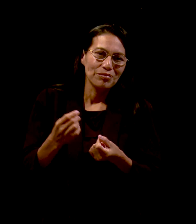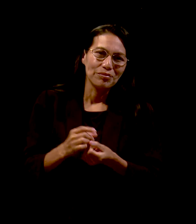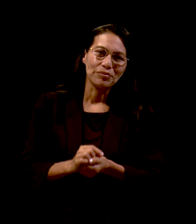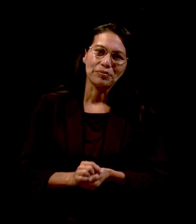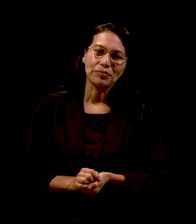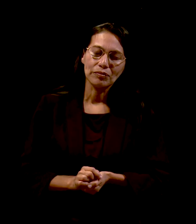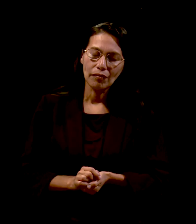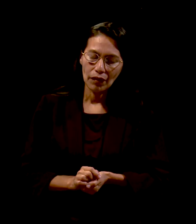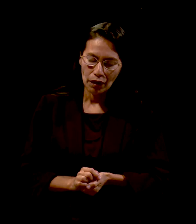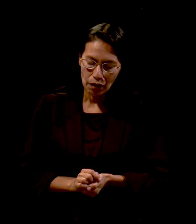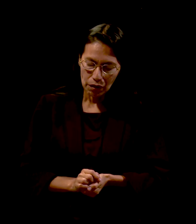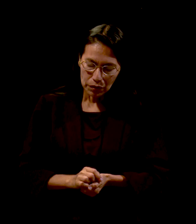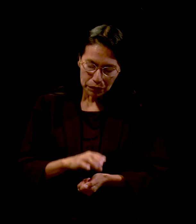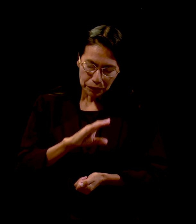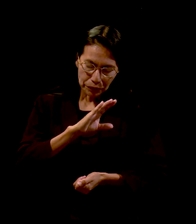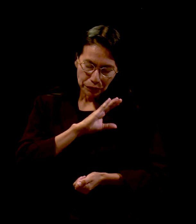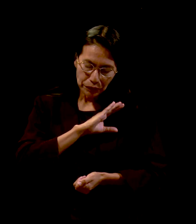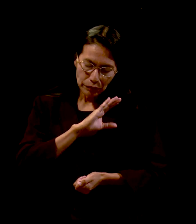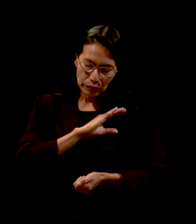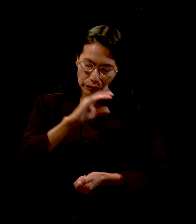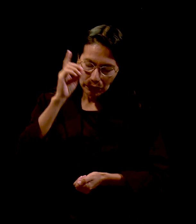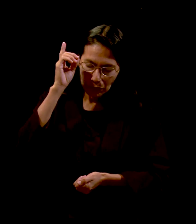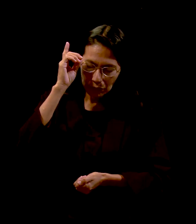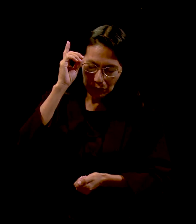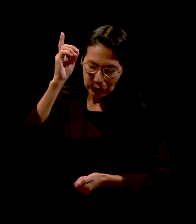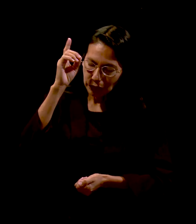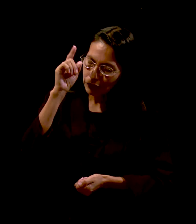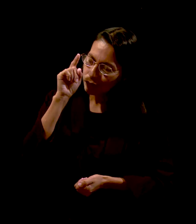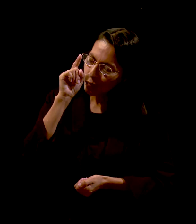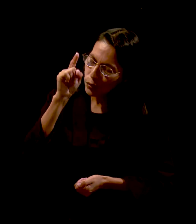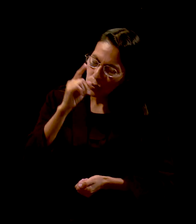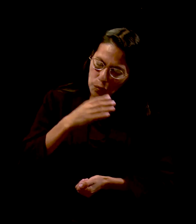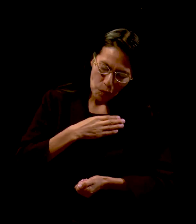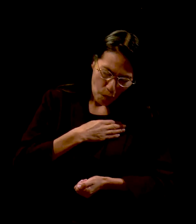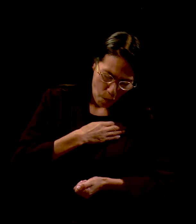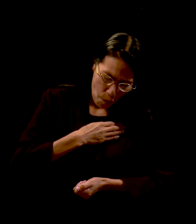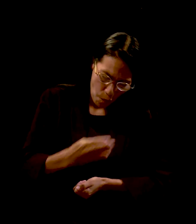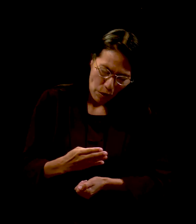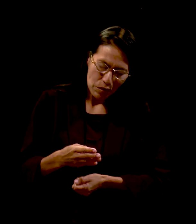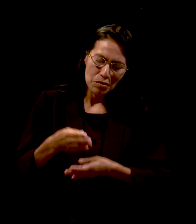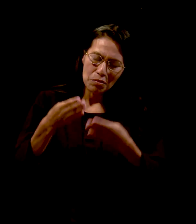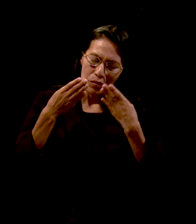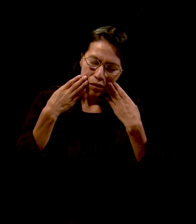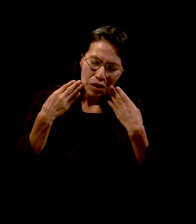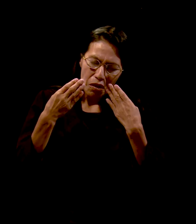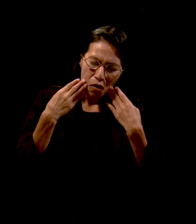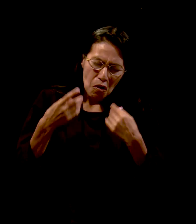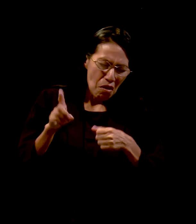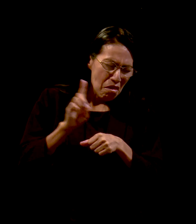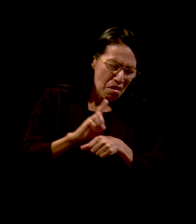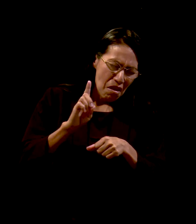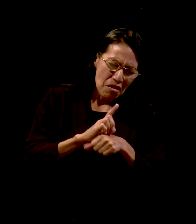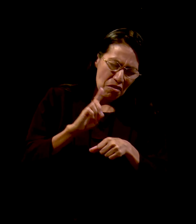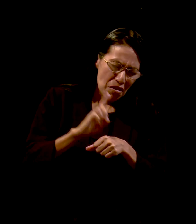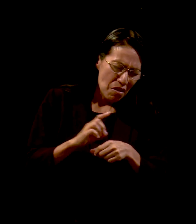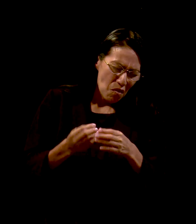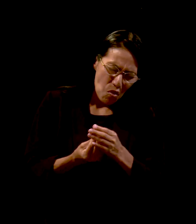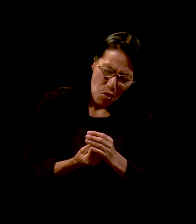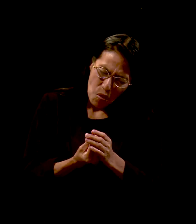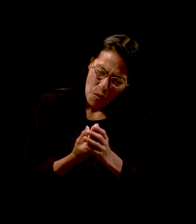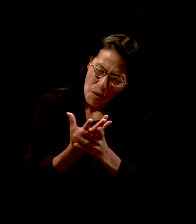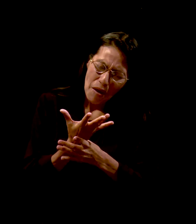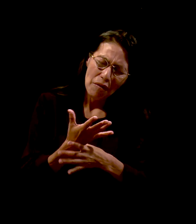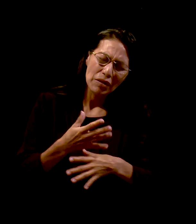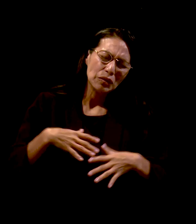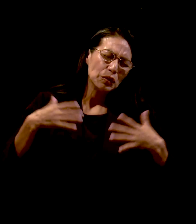querido señor te damos gracias a dios porque tú eres bueno y porque cada día son nuevas tus misericordias y